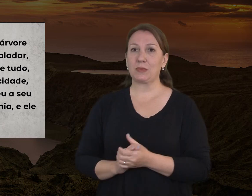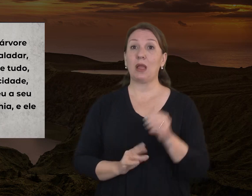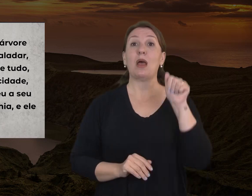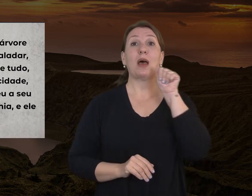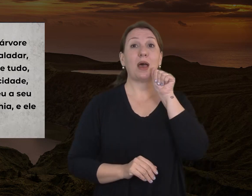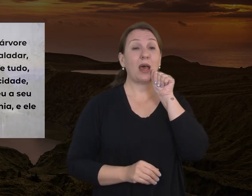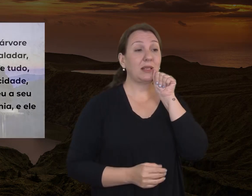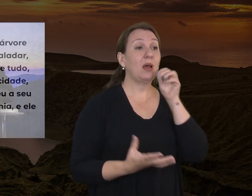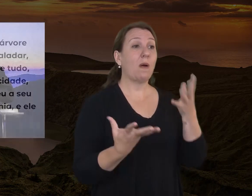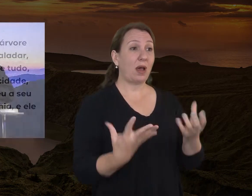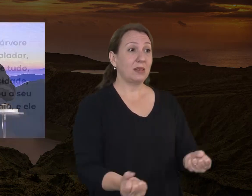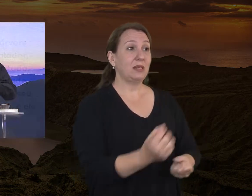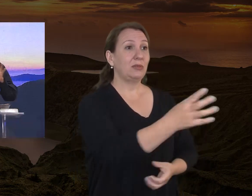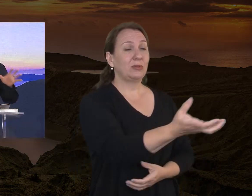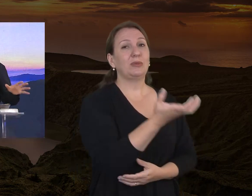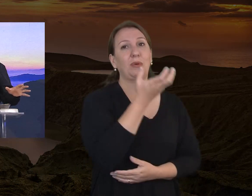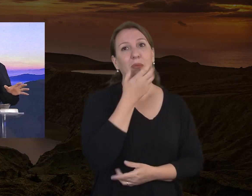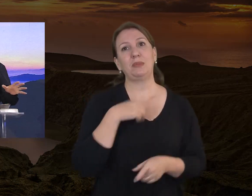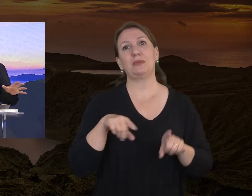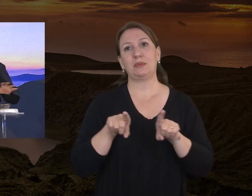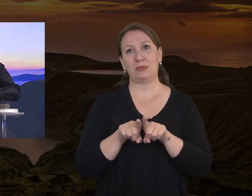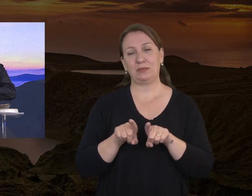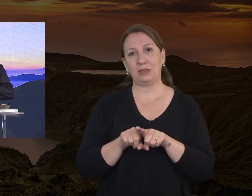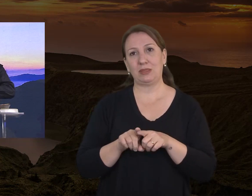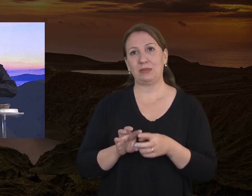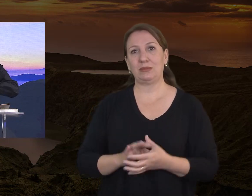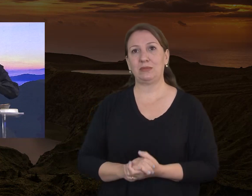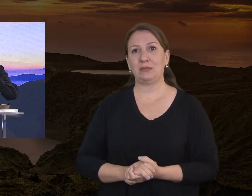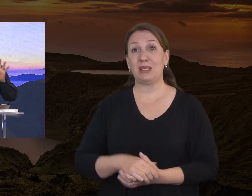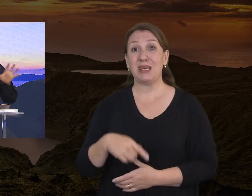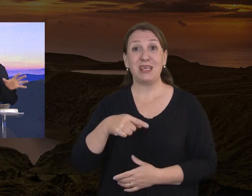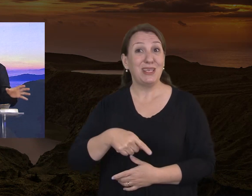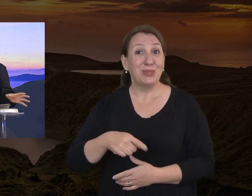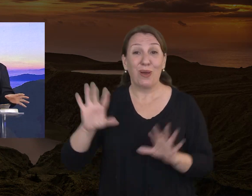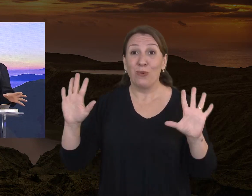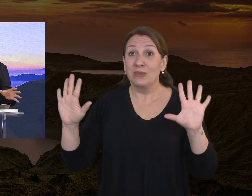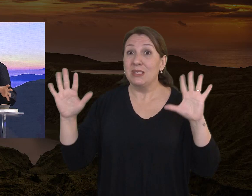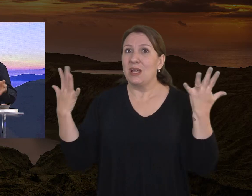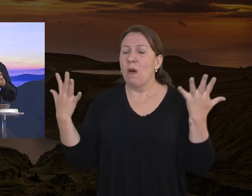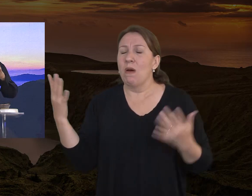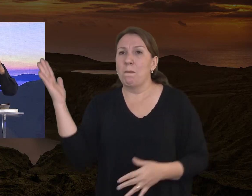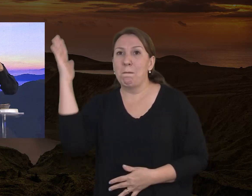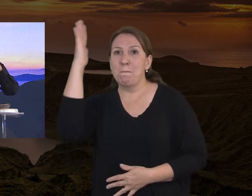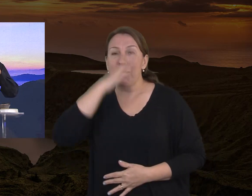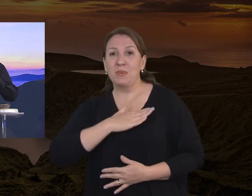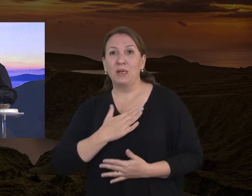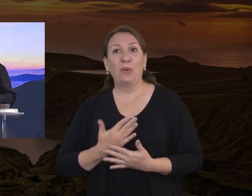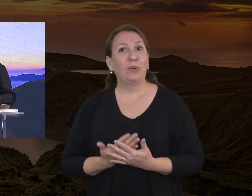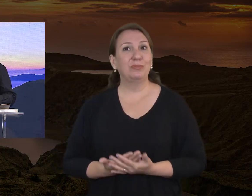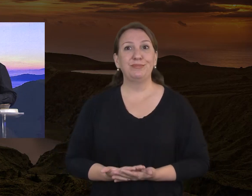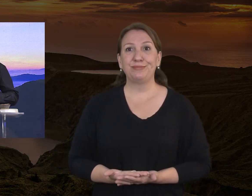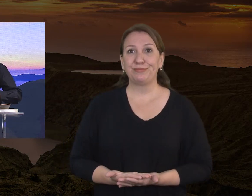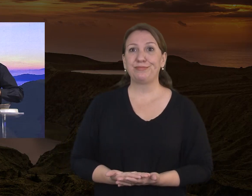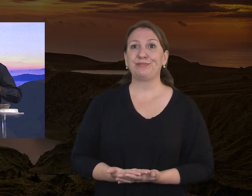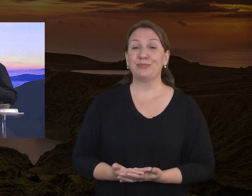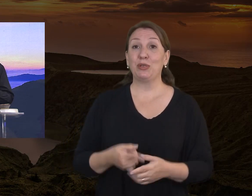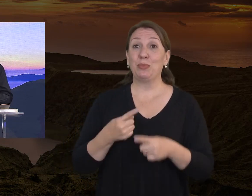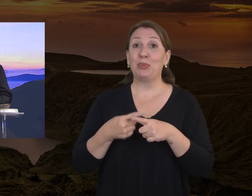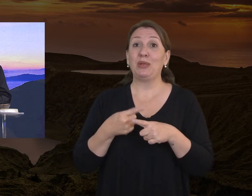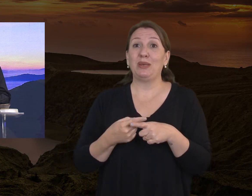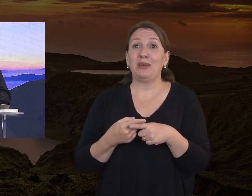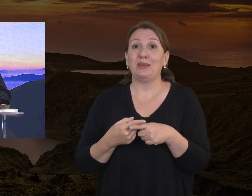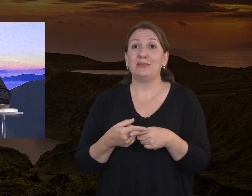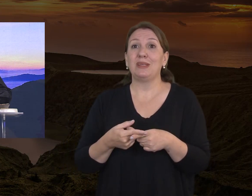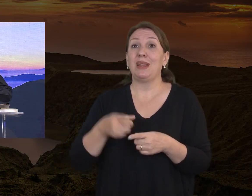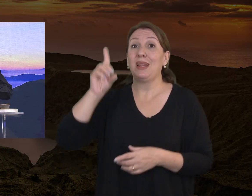aconteceu nesse instante é uma tragédia no universo, porque o homem que foi criado para